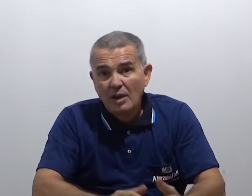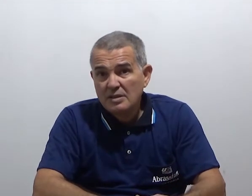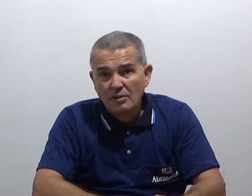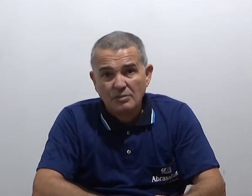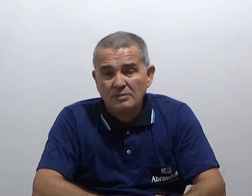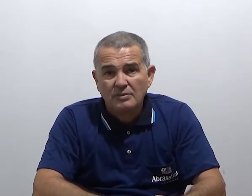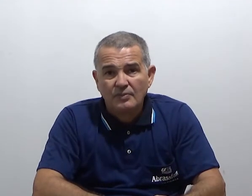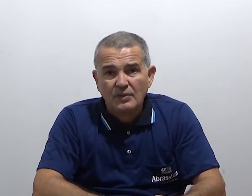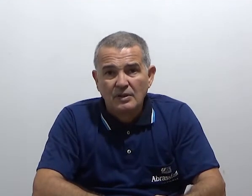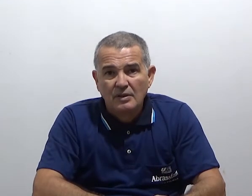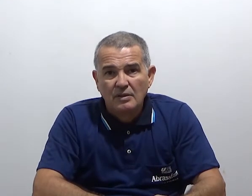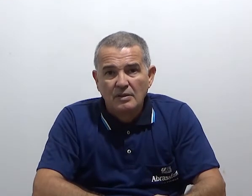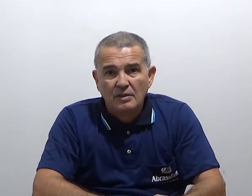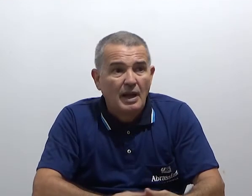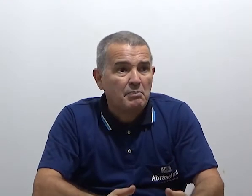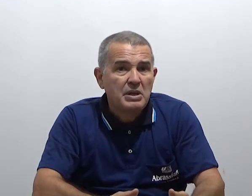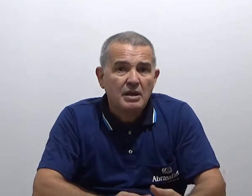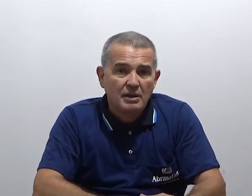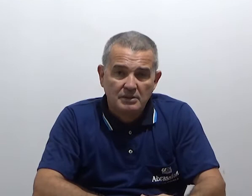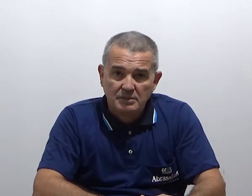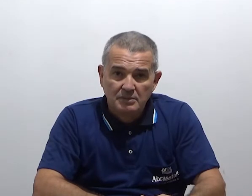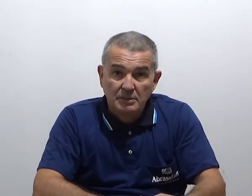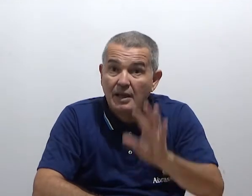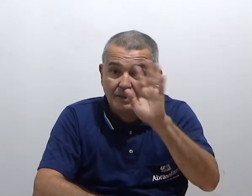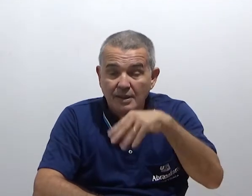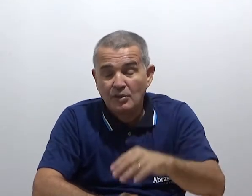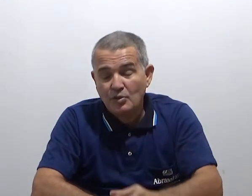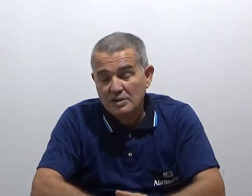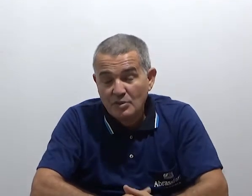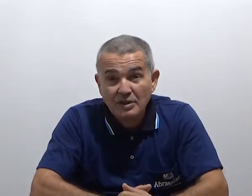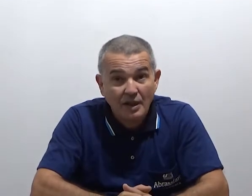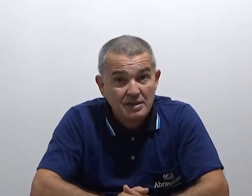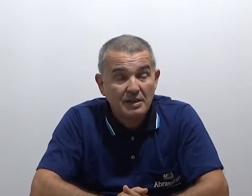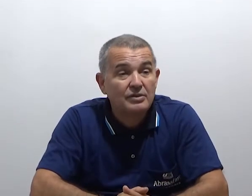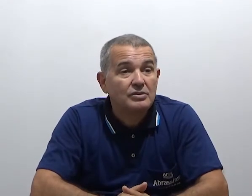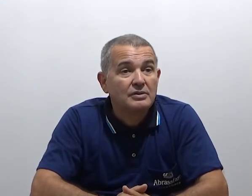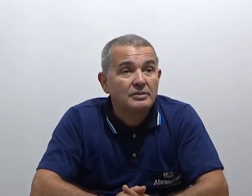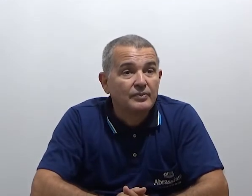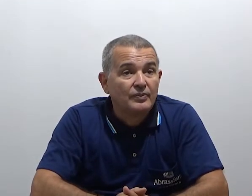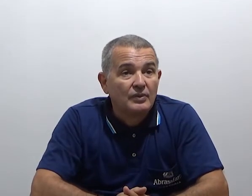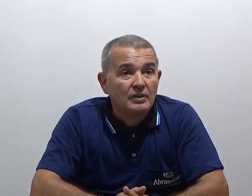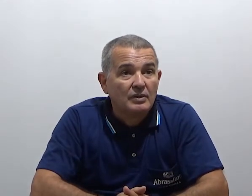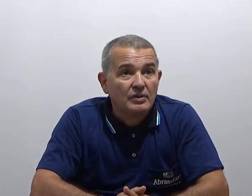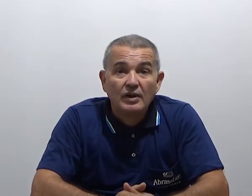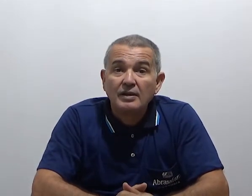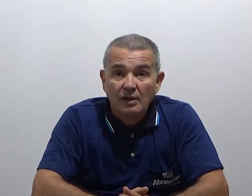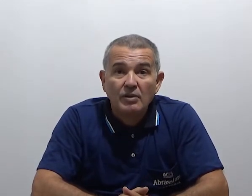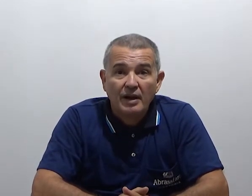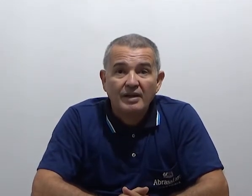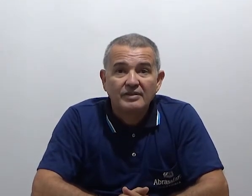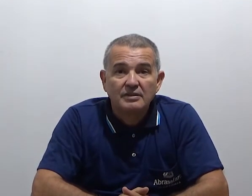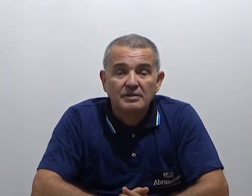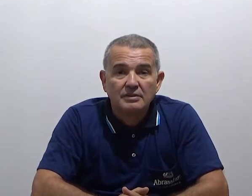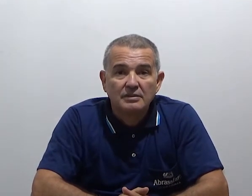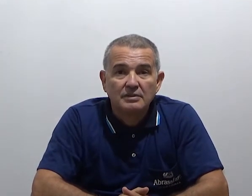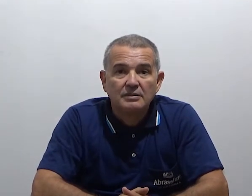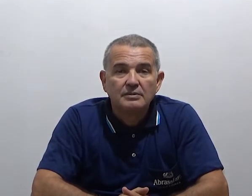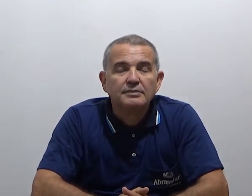Limite da educação. Na birra. Tem uma coisa muito interessante. Se ele está com